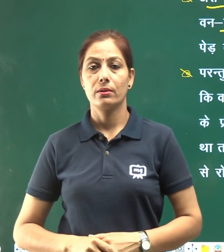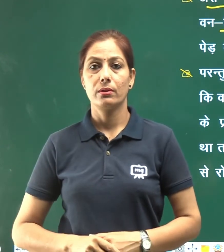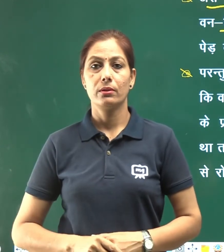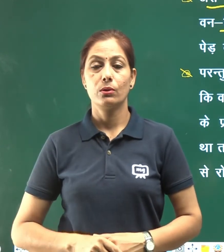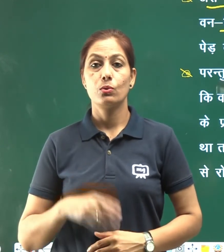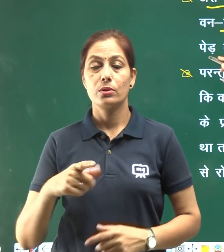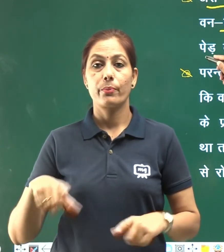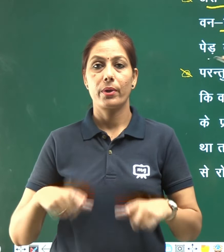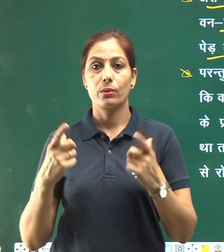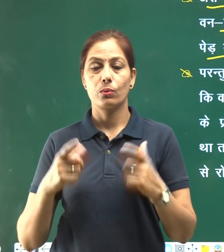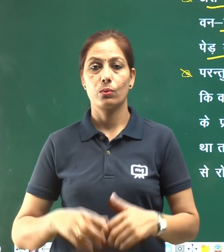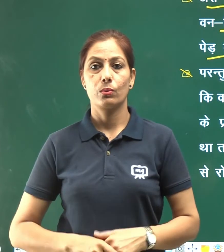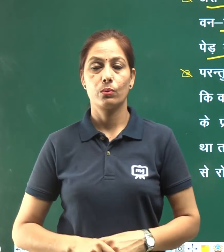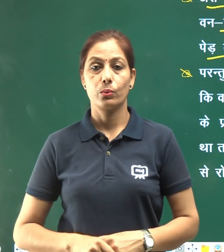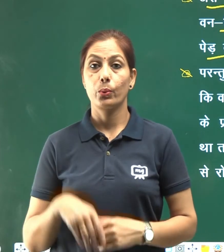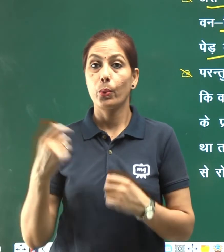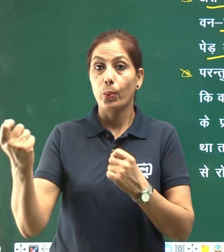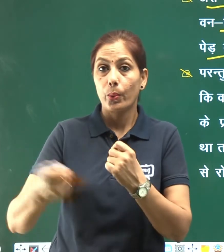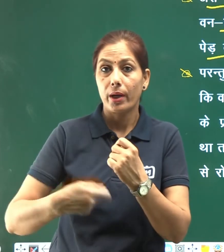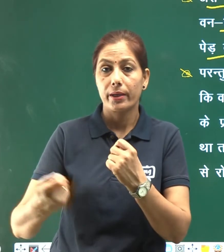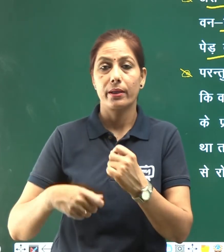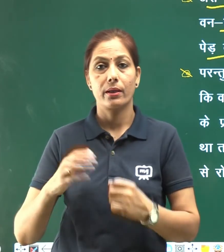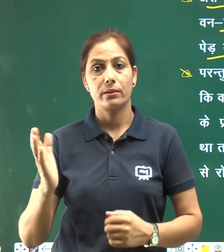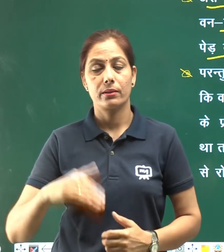उस पेड़ को काटने आते हैं,